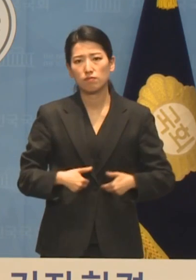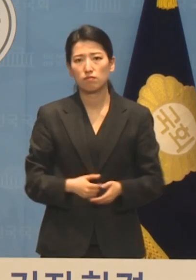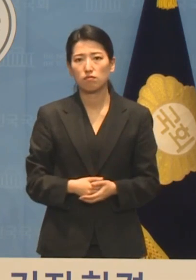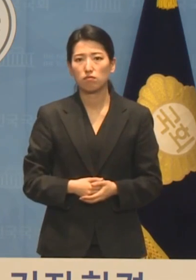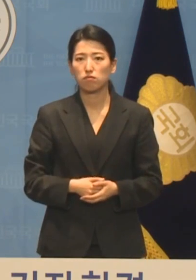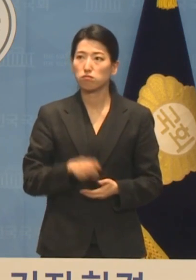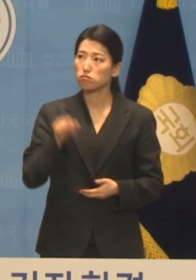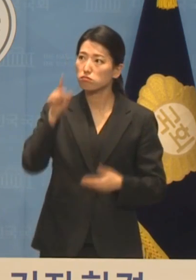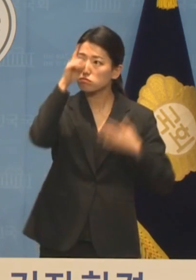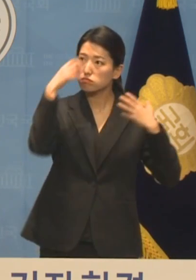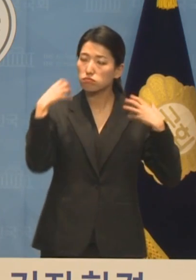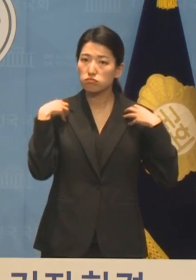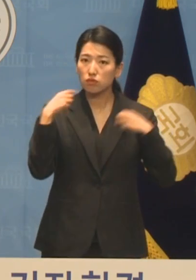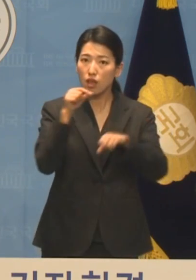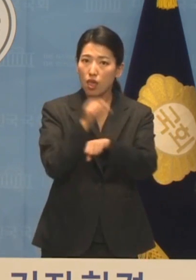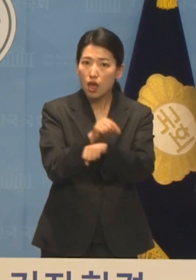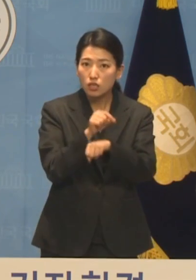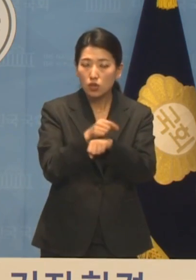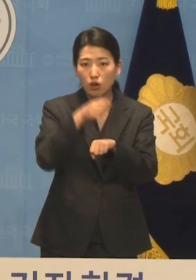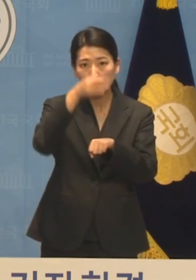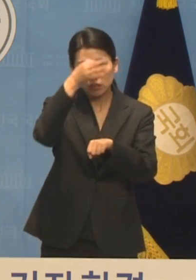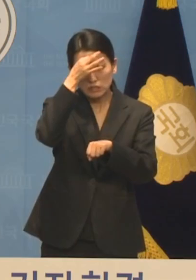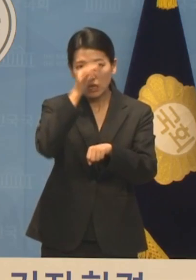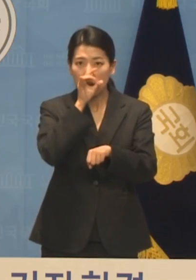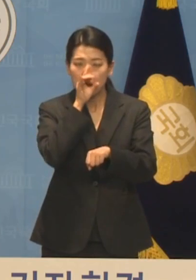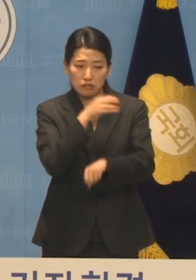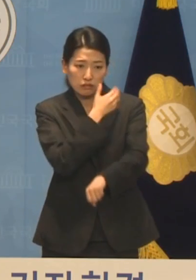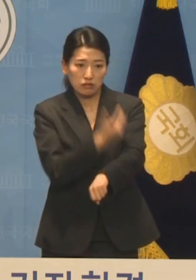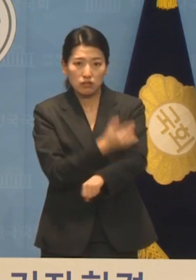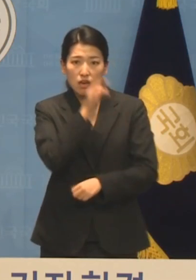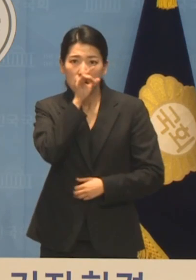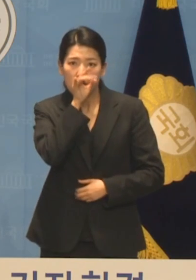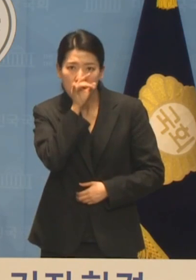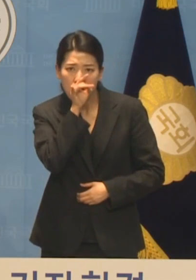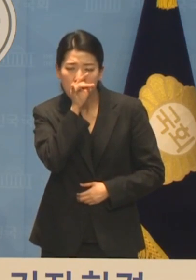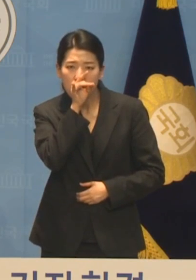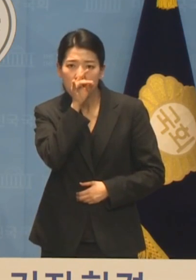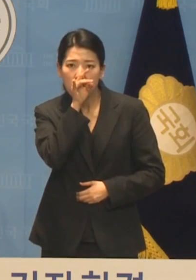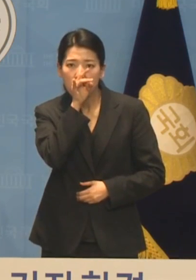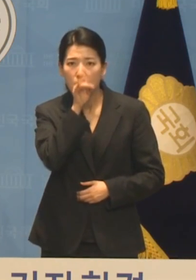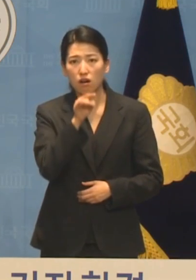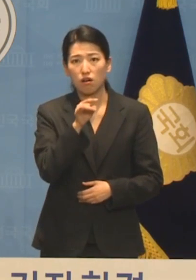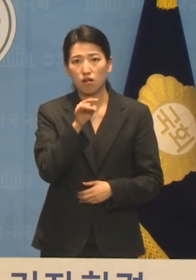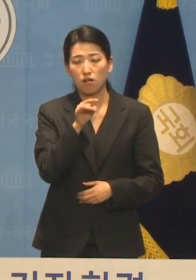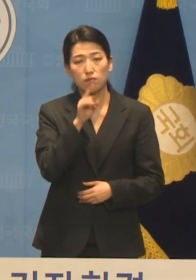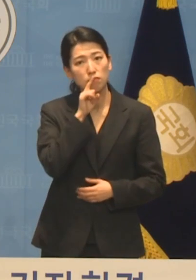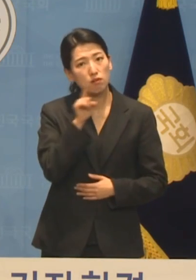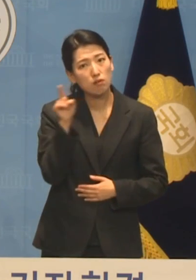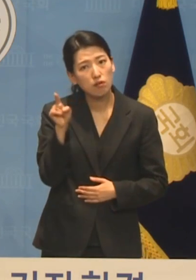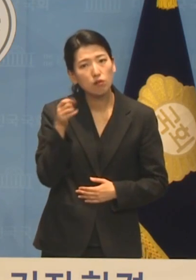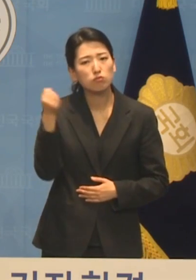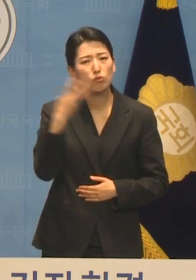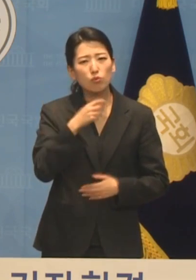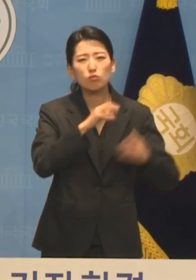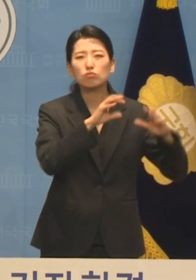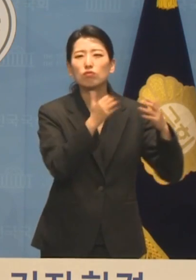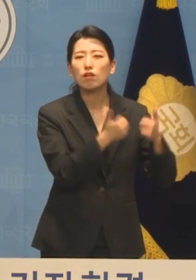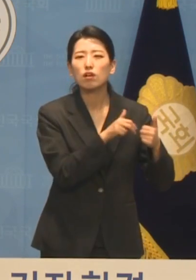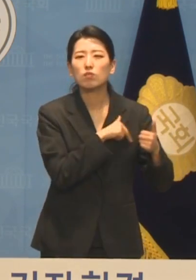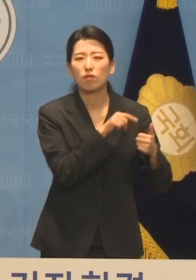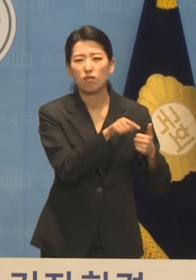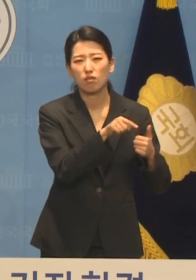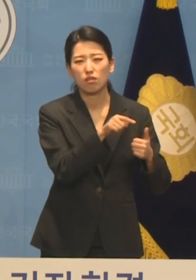기능이 마비 상태에 이르렀다고 판단한 것입니다. 또한 국가 필수 예산의 전액 삭감 등으로